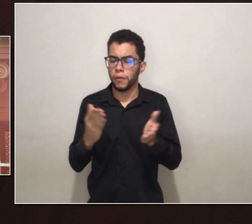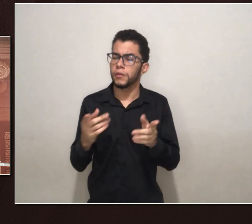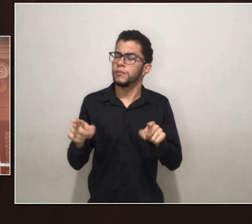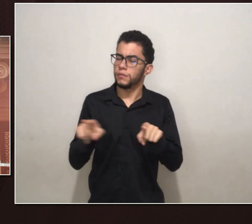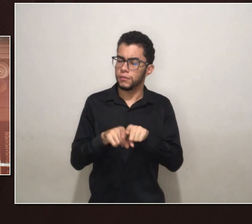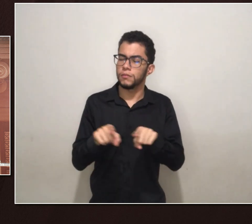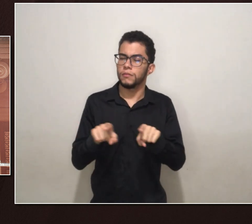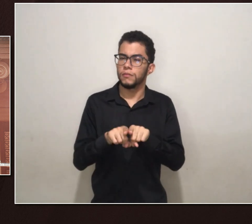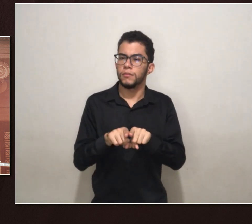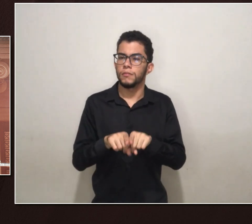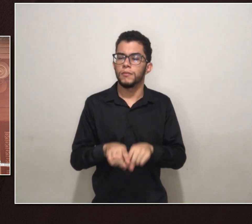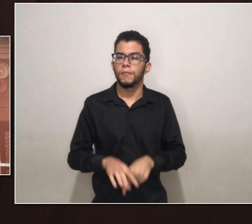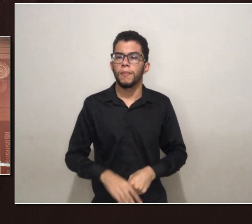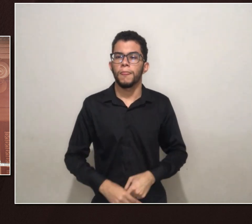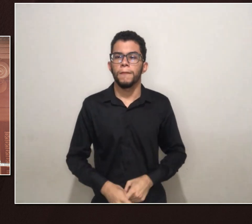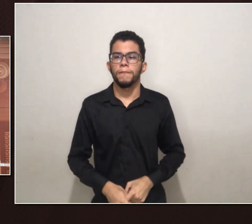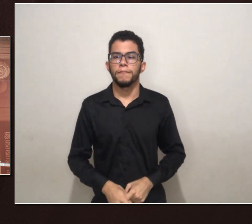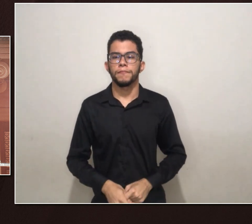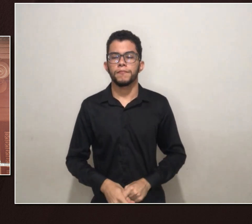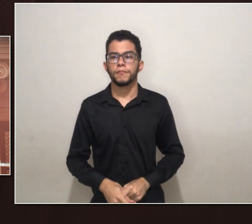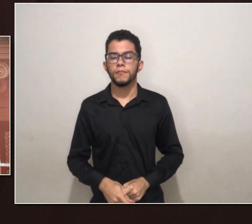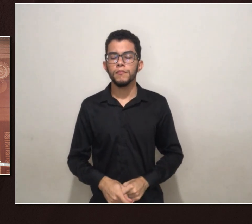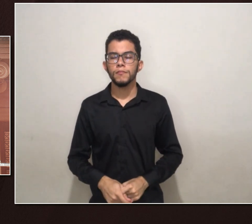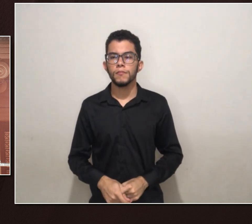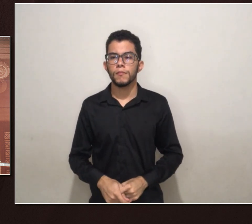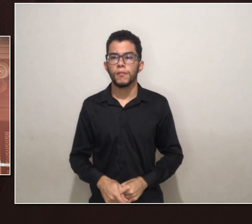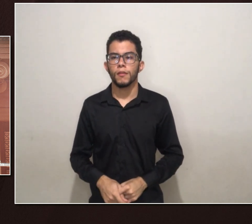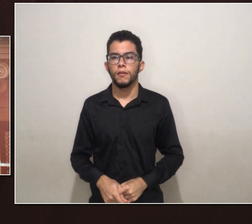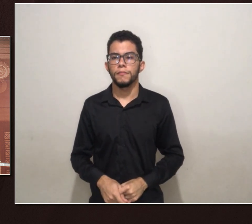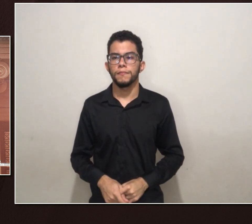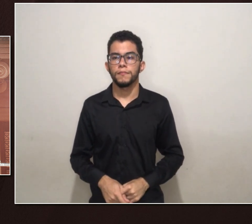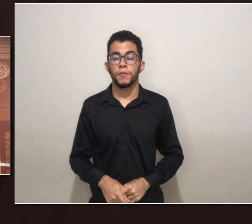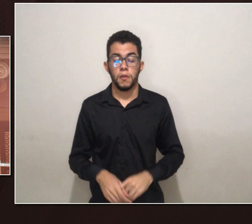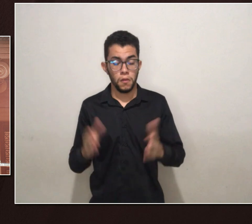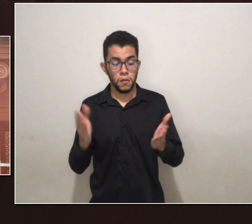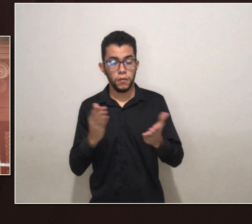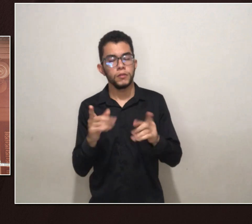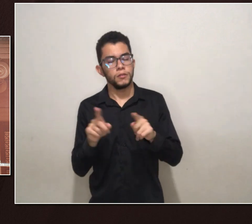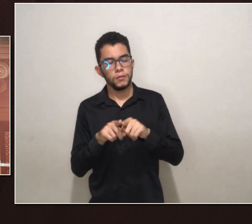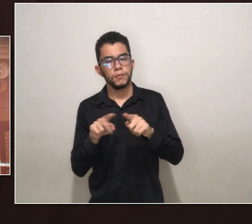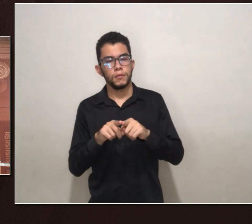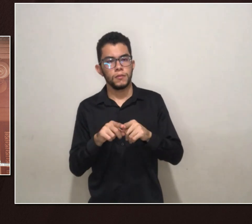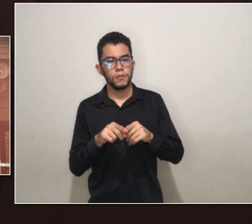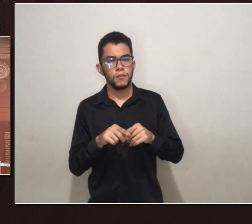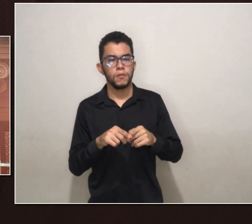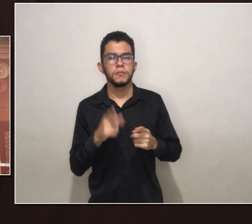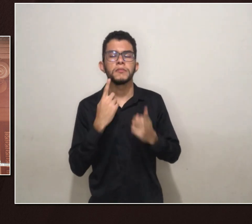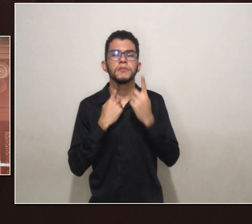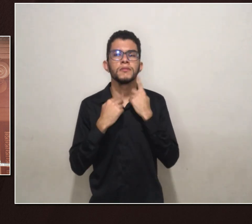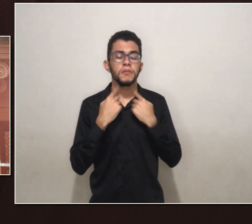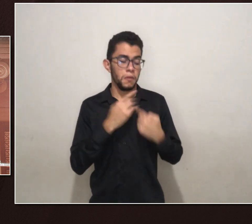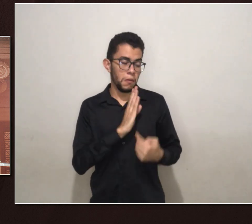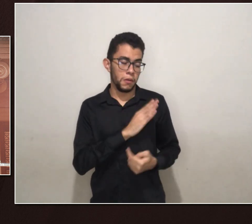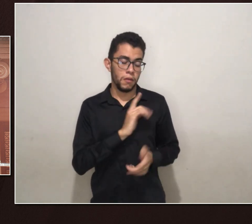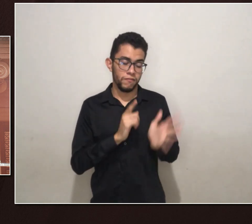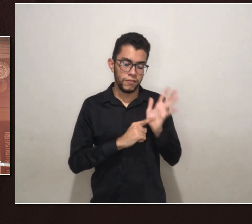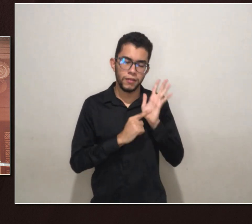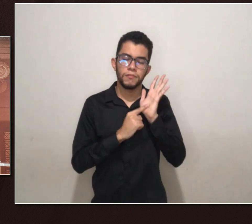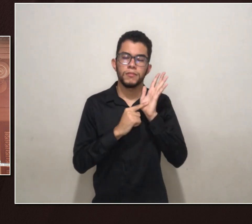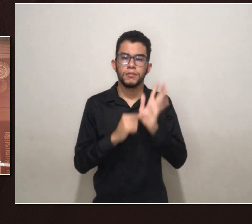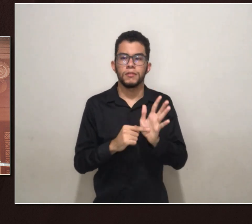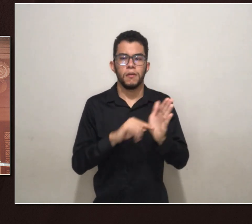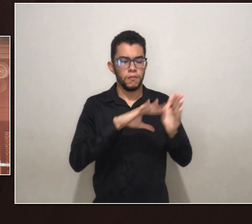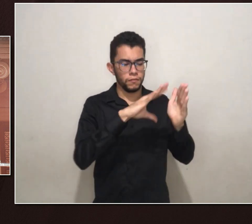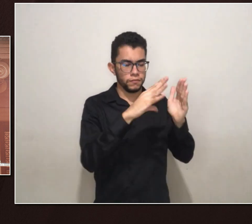está sendo revelada pelo fogo. Isso já está sendo. Esse fogo já está revelando o que